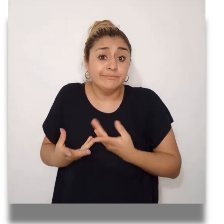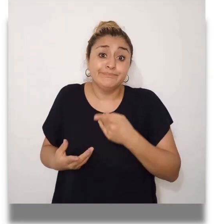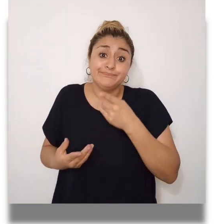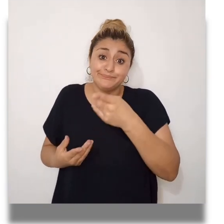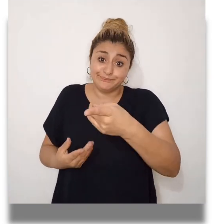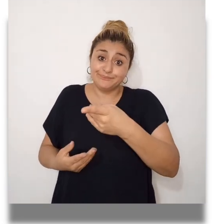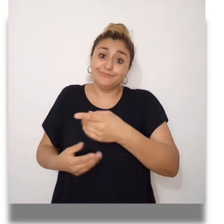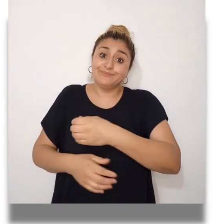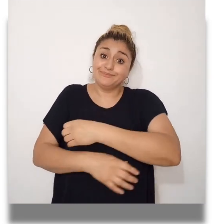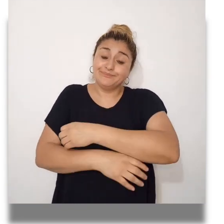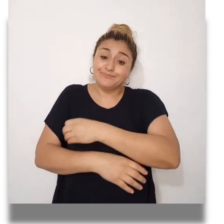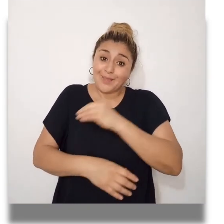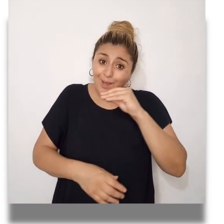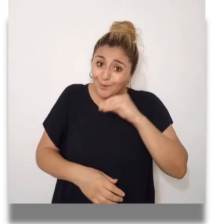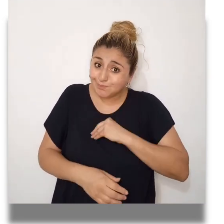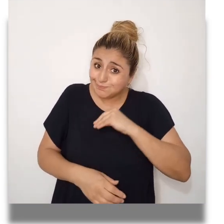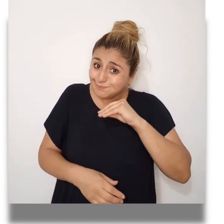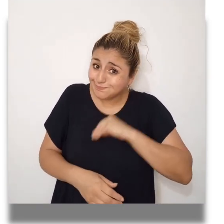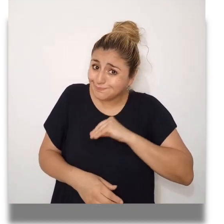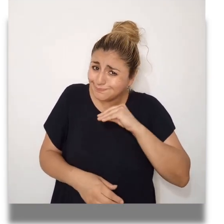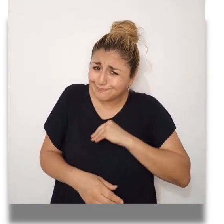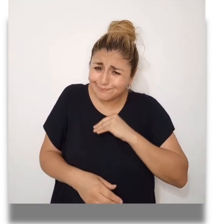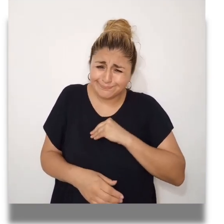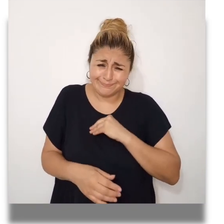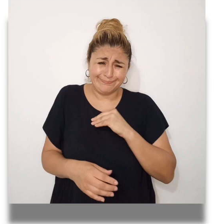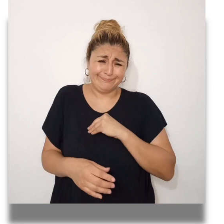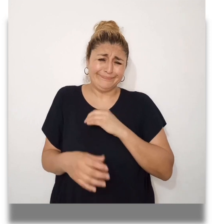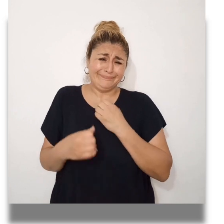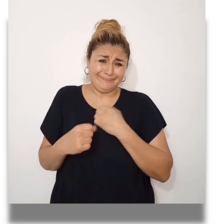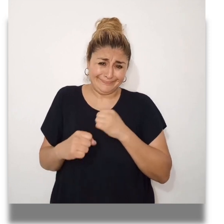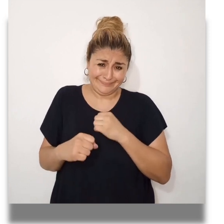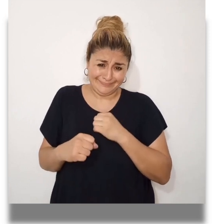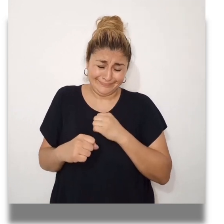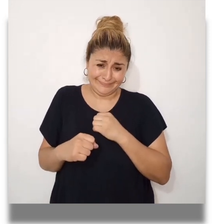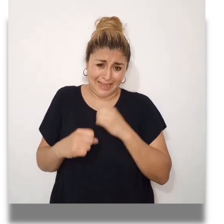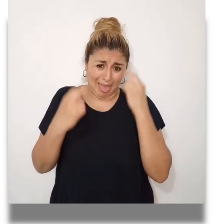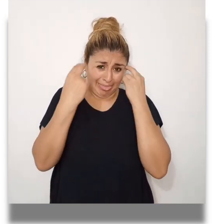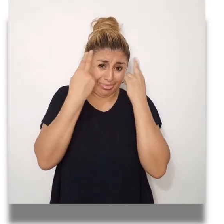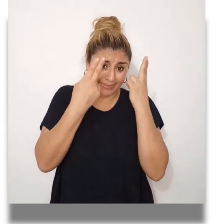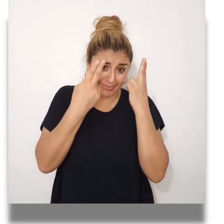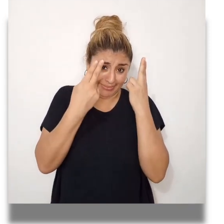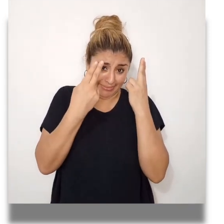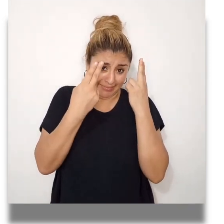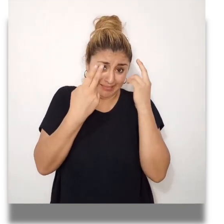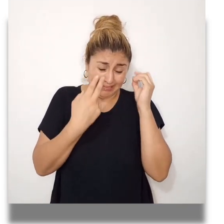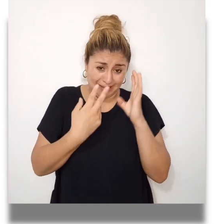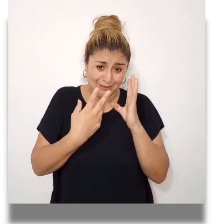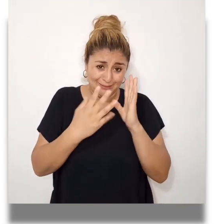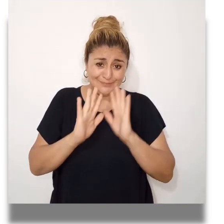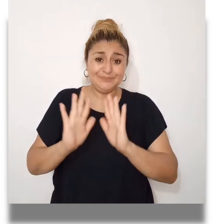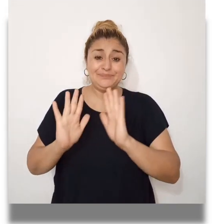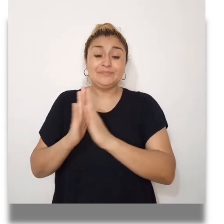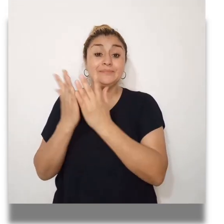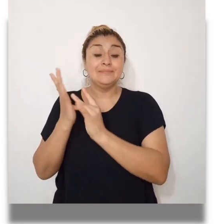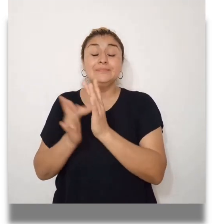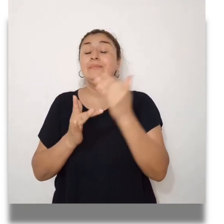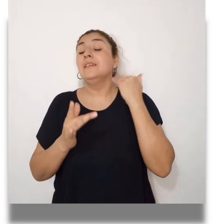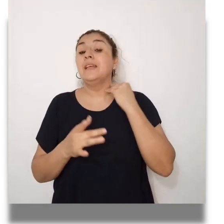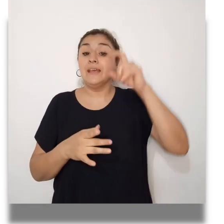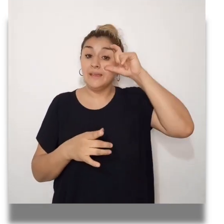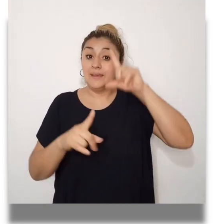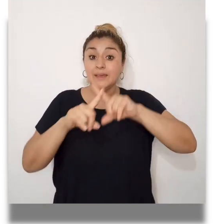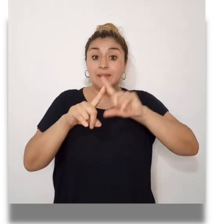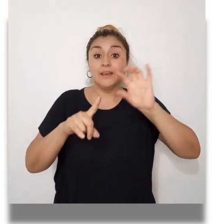dans Exode chapitre 1 verset 17. En Éxodo capítulo 1 versículo